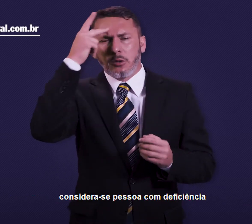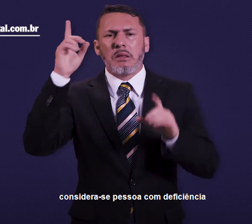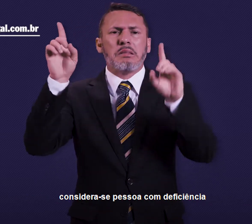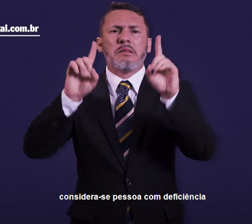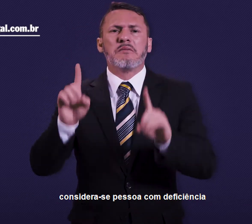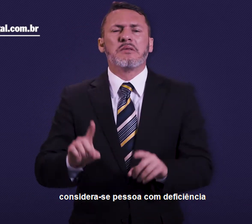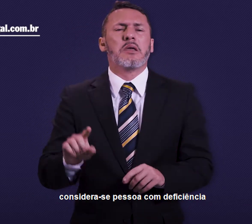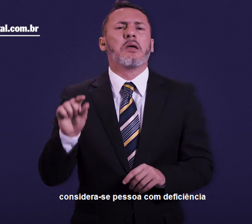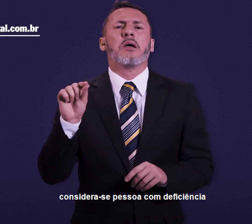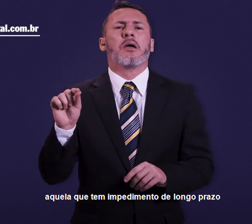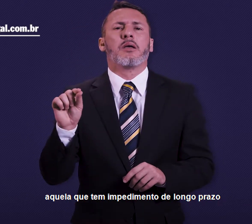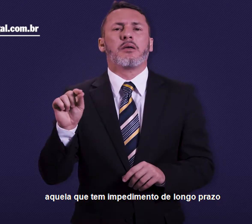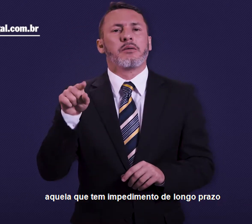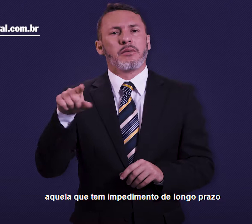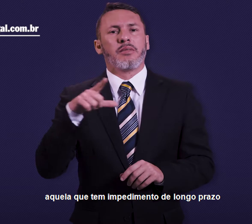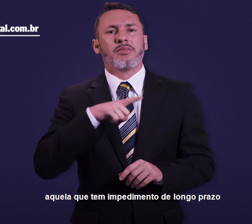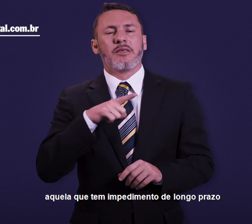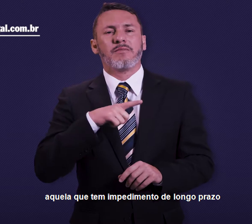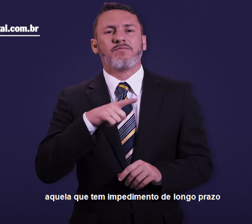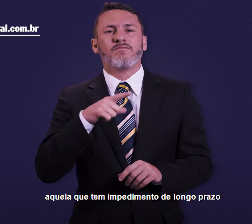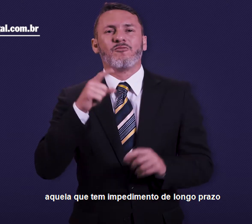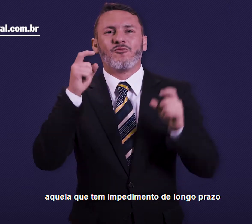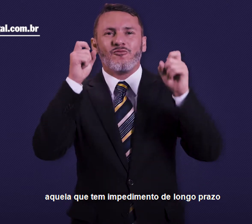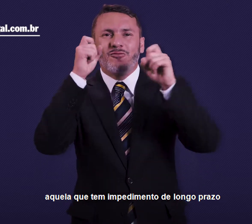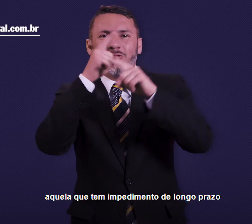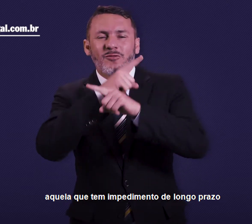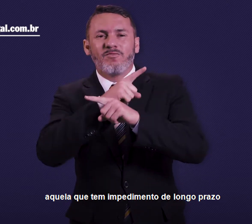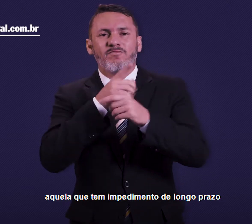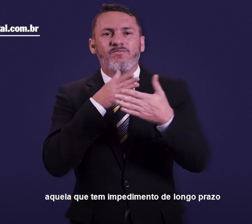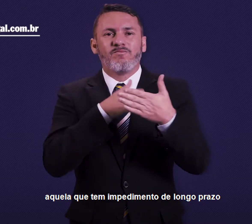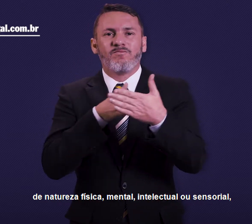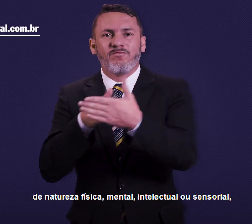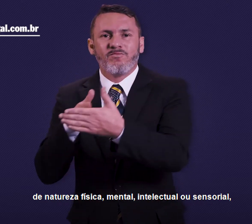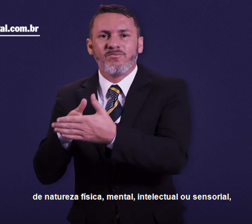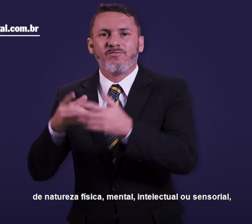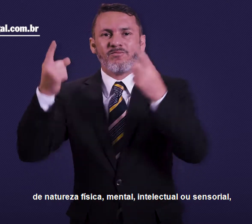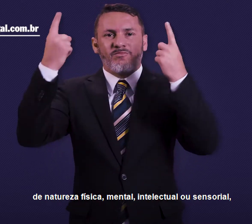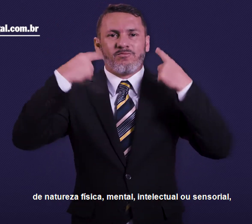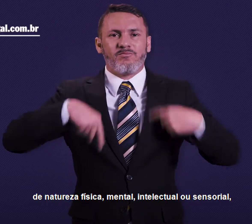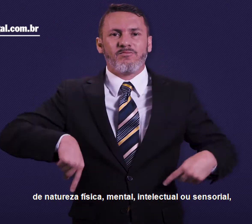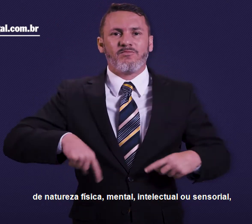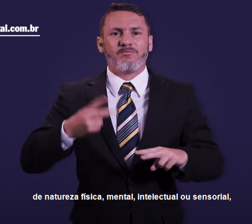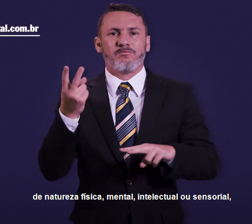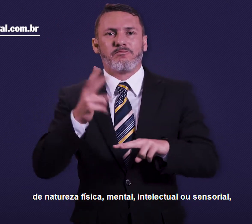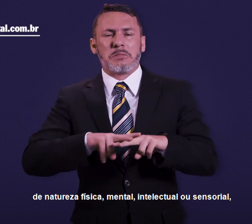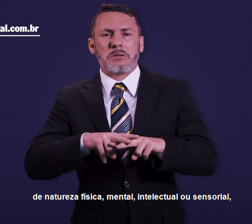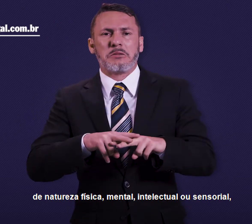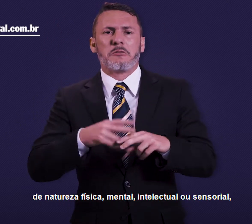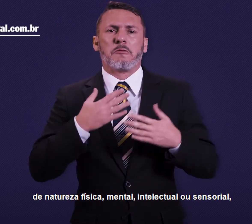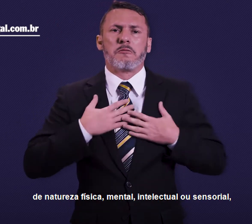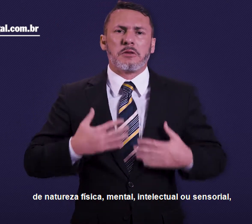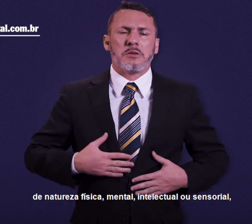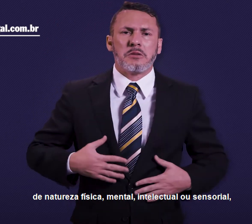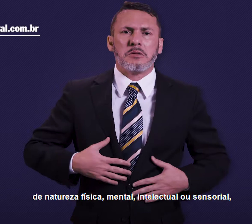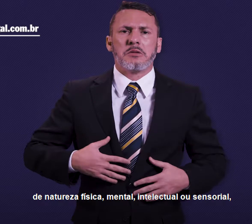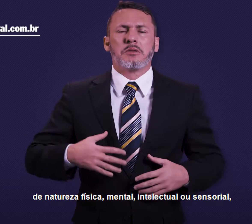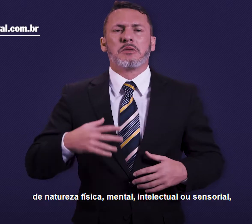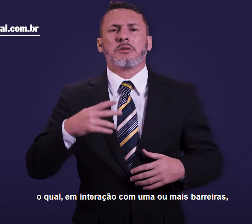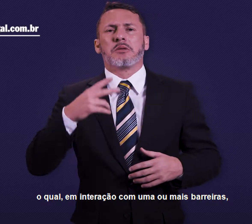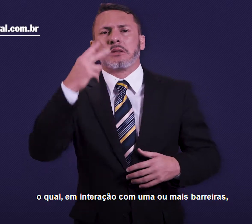com deficiência aquela que tem impedimento de longo prazo, de natureza física, mental, intelectual ou sensorial, o